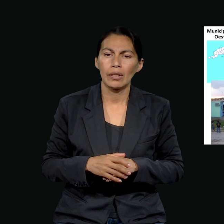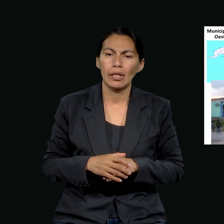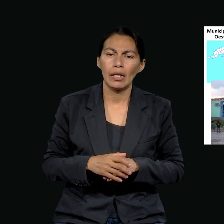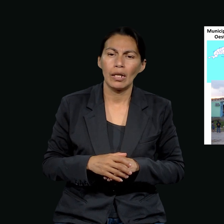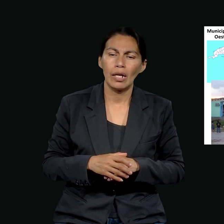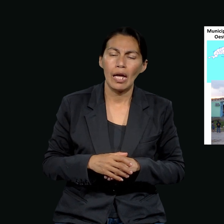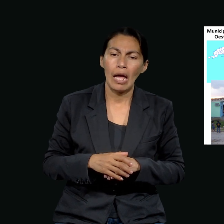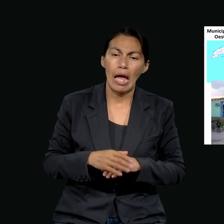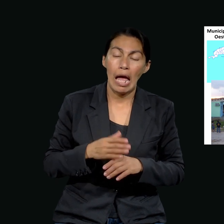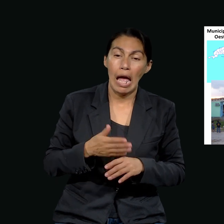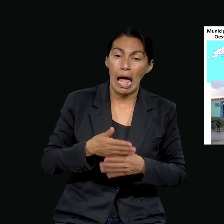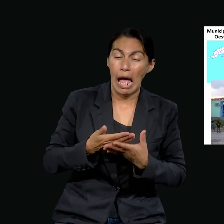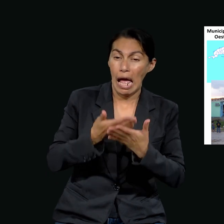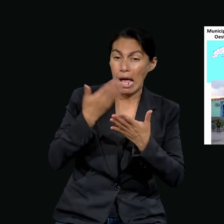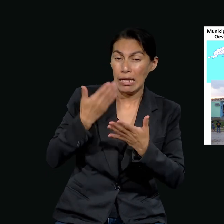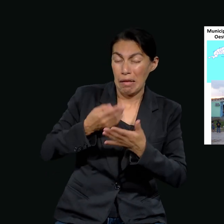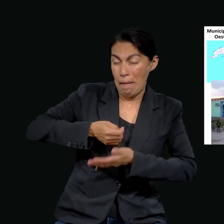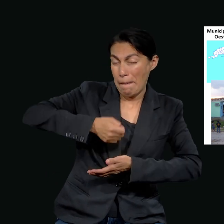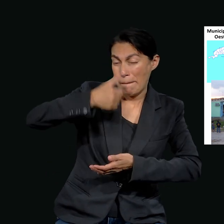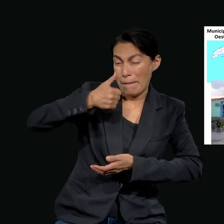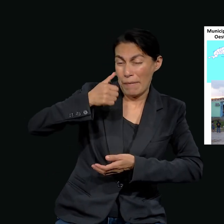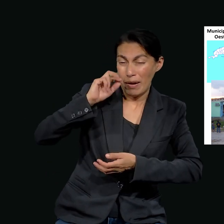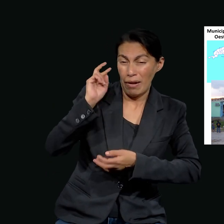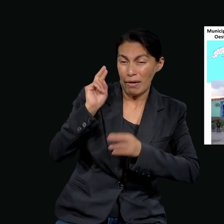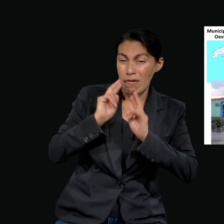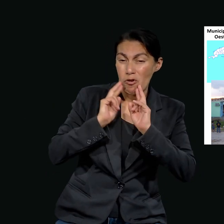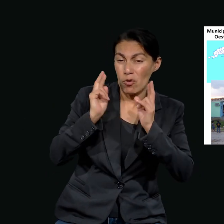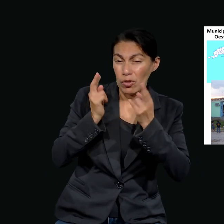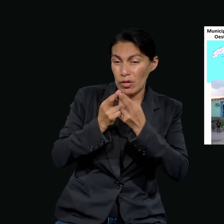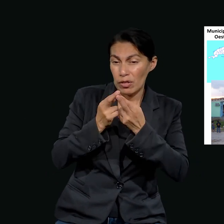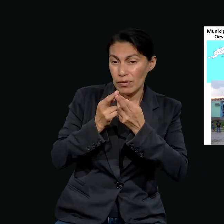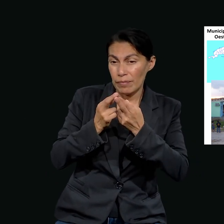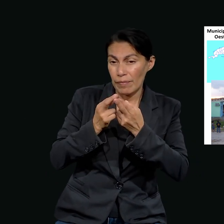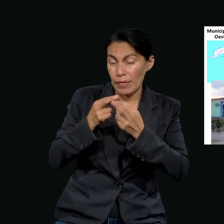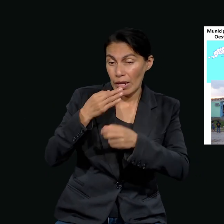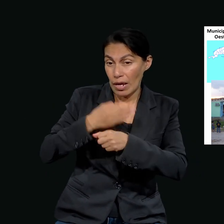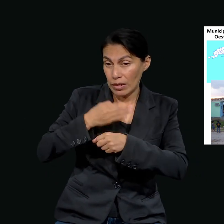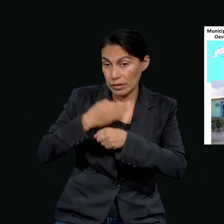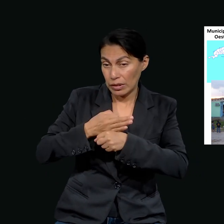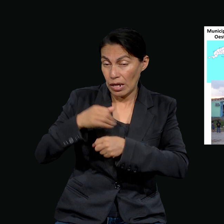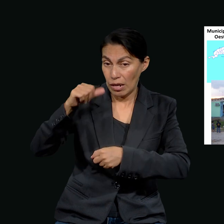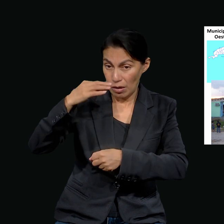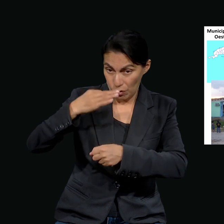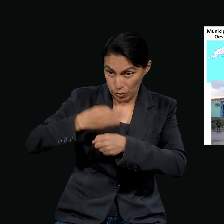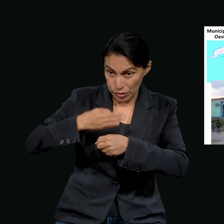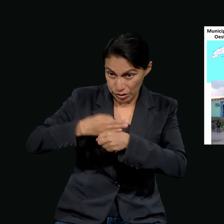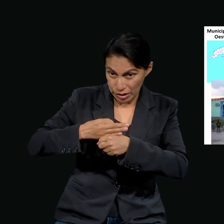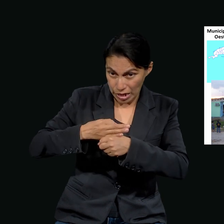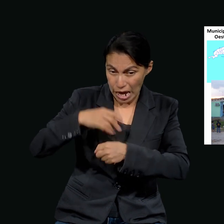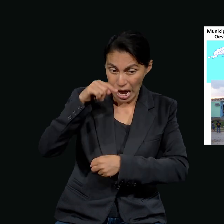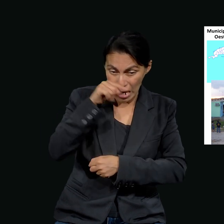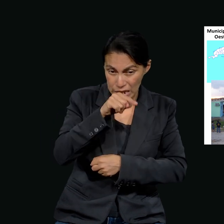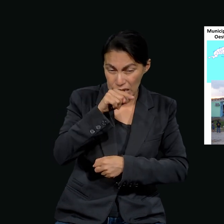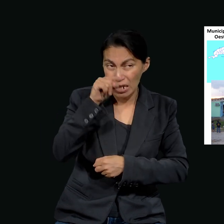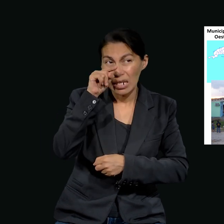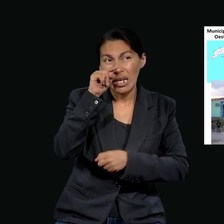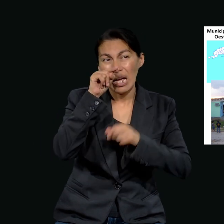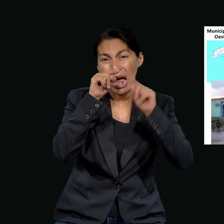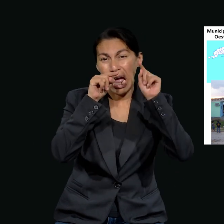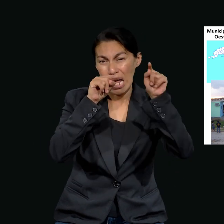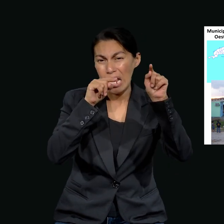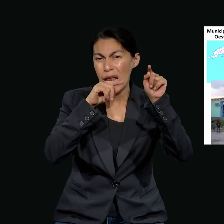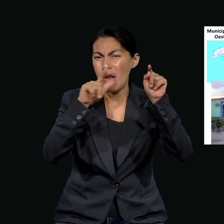15, desde que dimos esa primera reunión que yo mencionaba hoy, hasta el día de hoy, que todavía, que en este momento hay dos